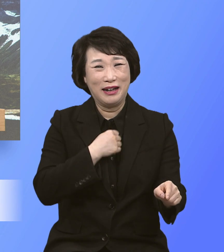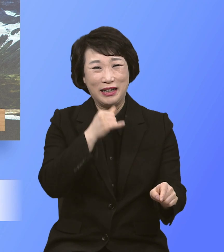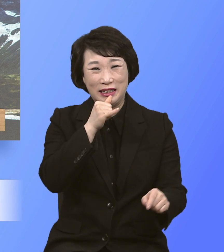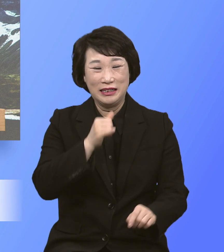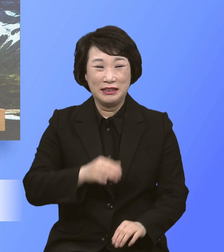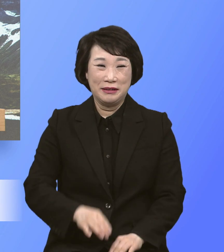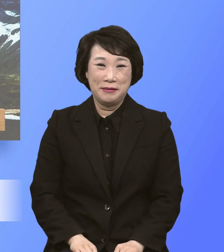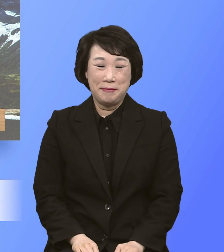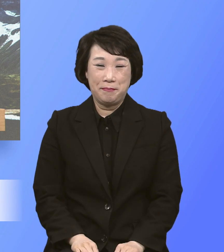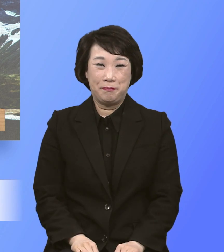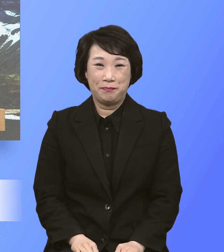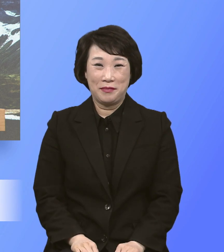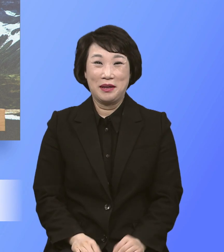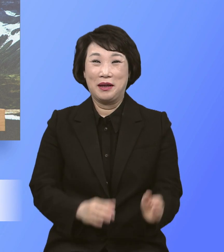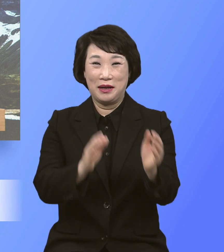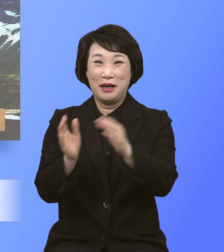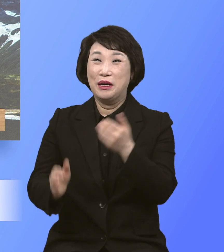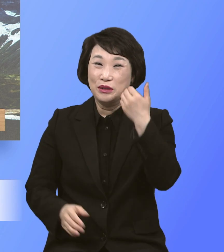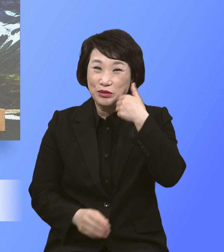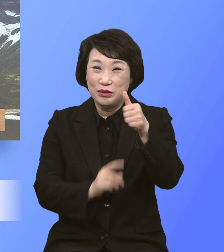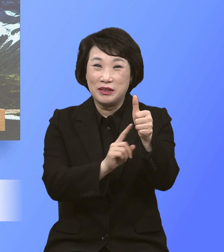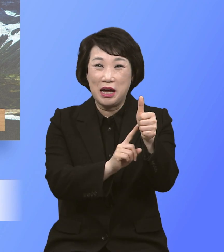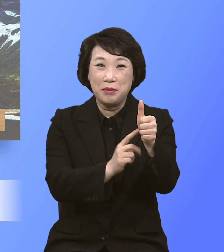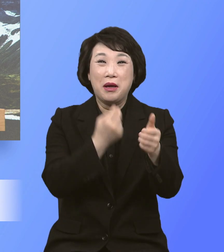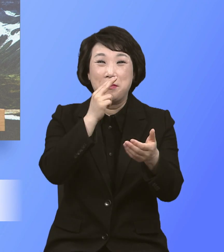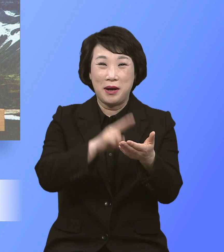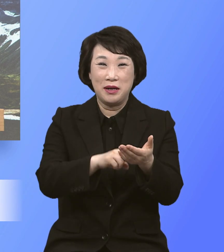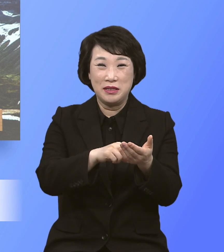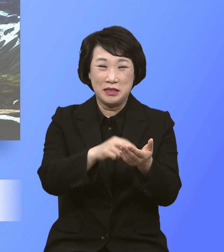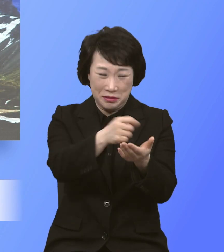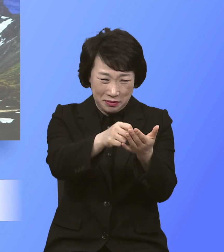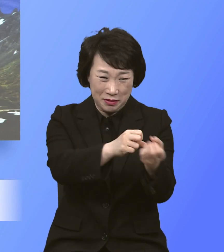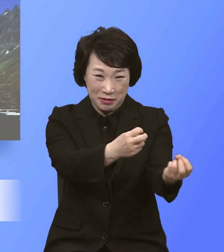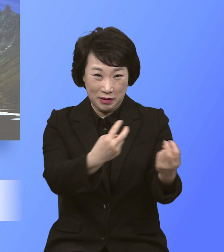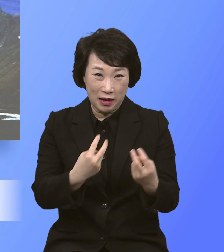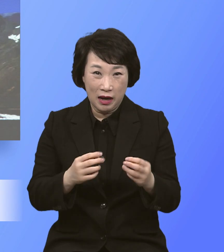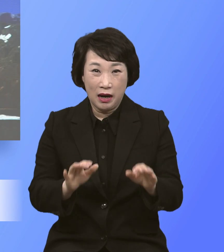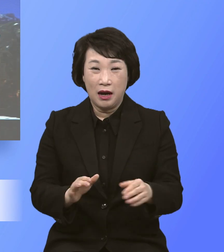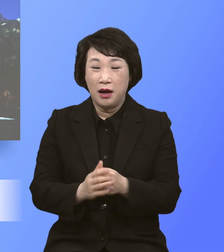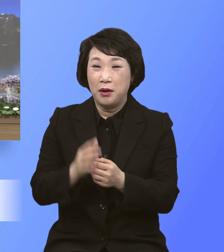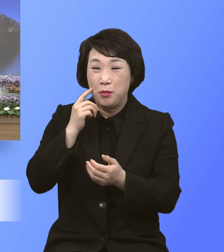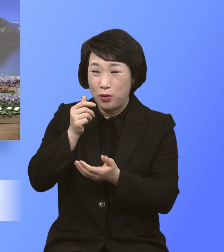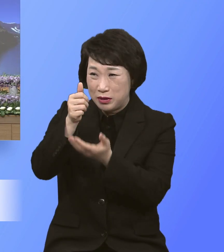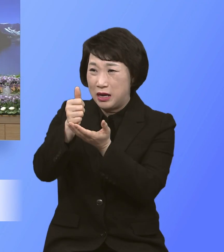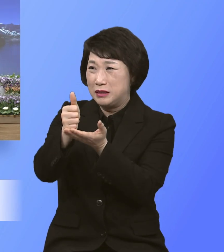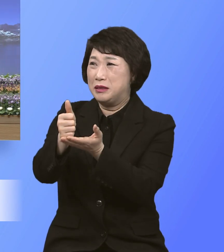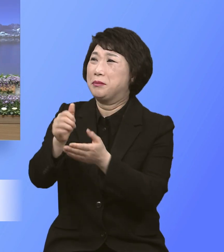예, 어느 분이 편지를 썼어요. 목사님, 저는